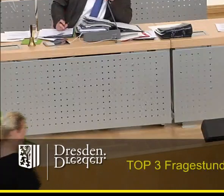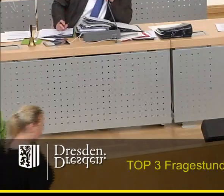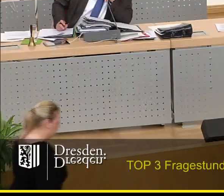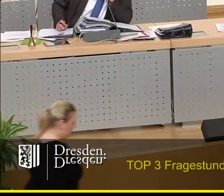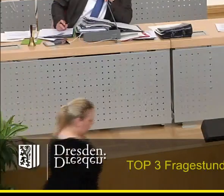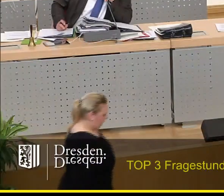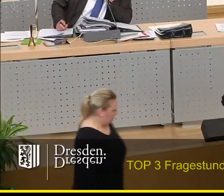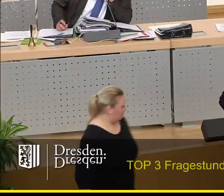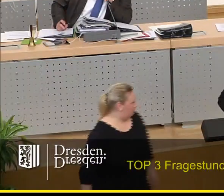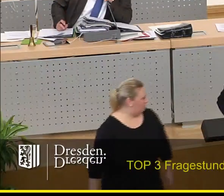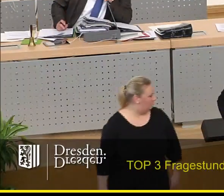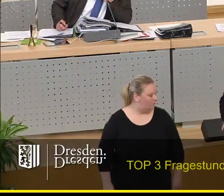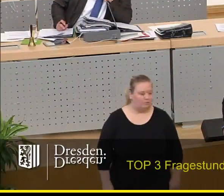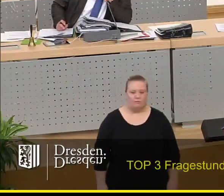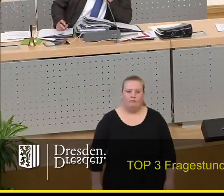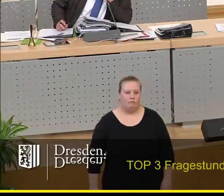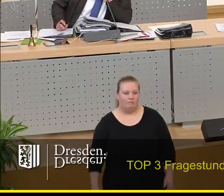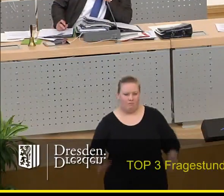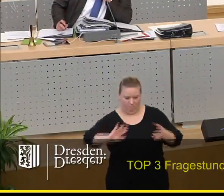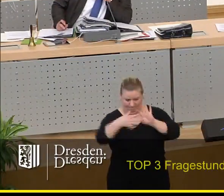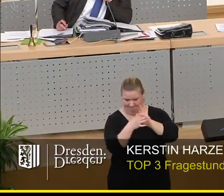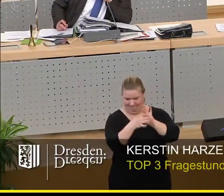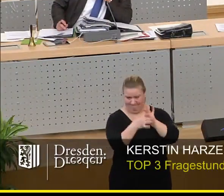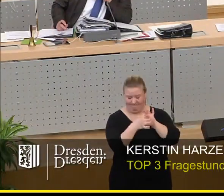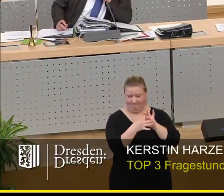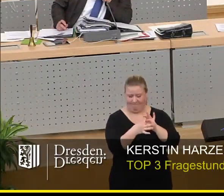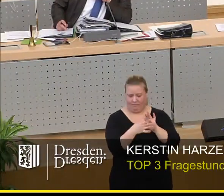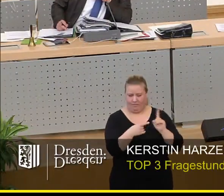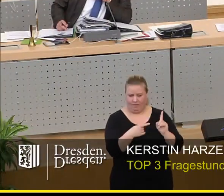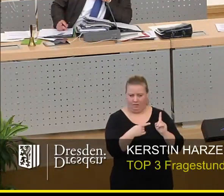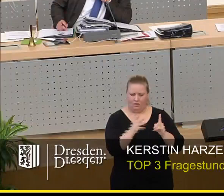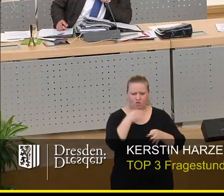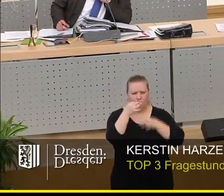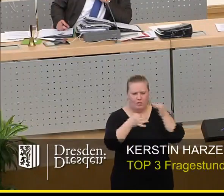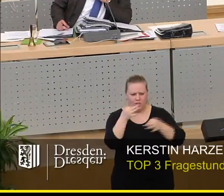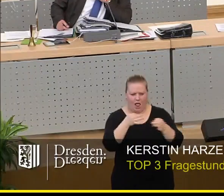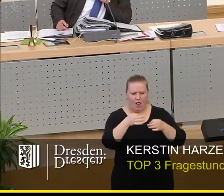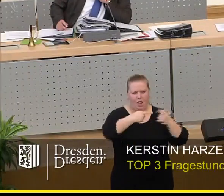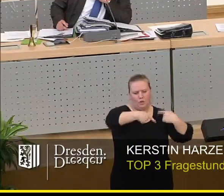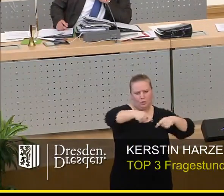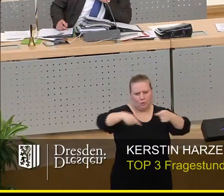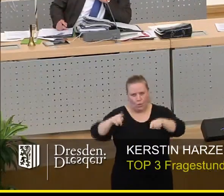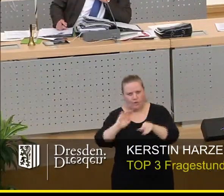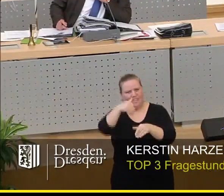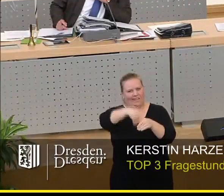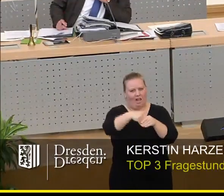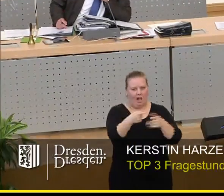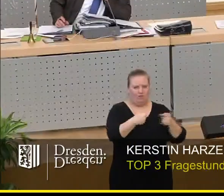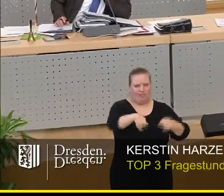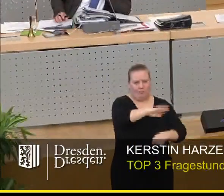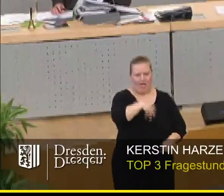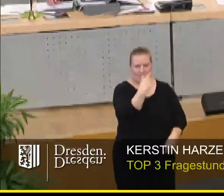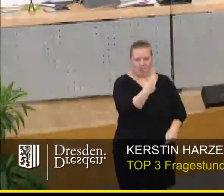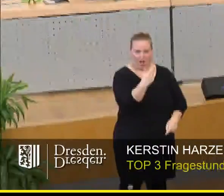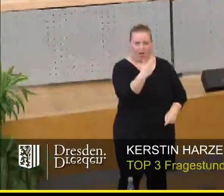Bitte schön, Nachfrage, Frau Hatzendorf. Also bezüglich der speziell der Zuordnung innerhalb des Geschäftsbereichs 3